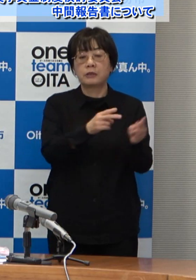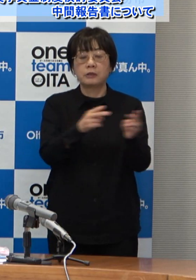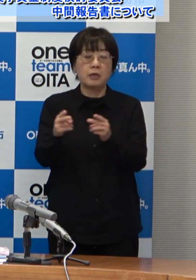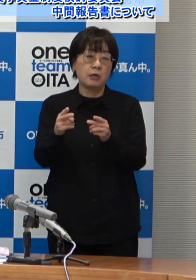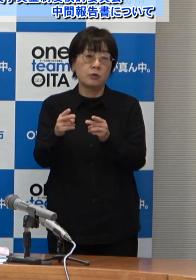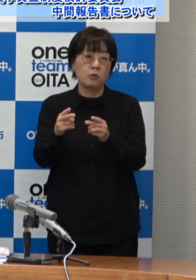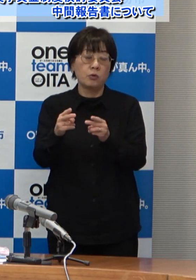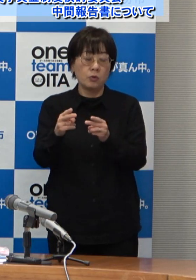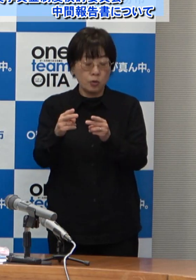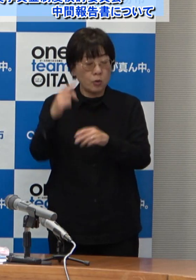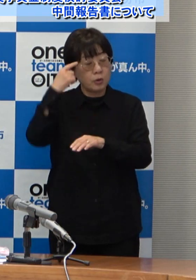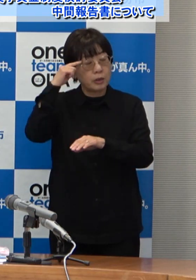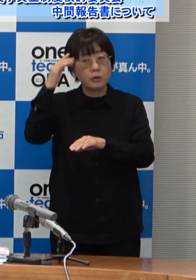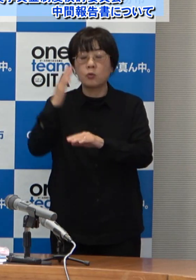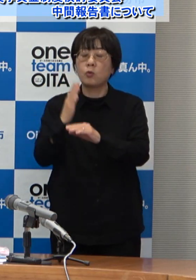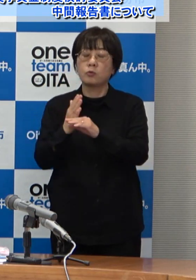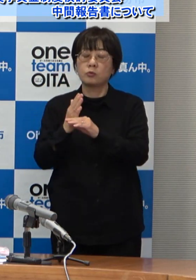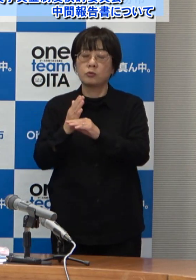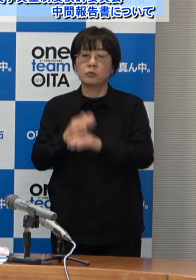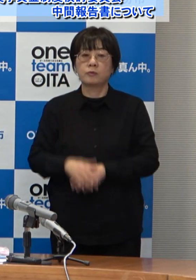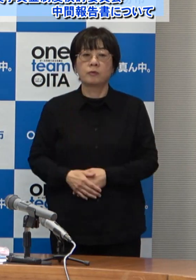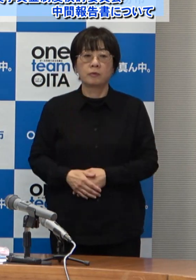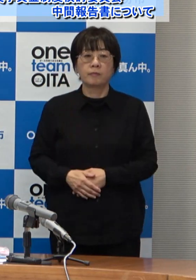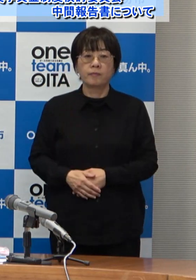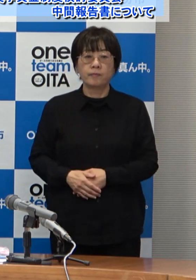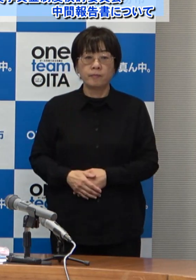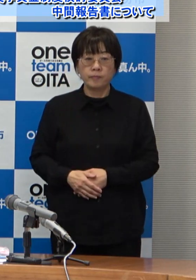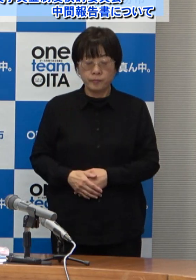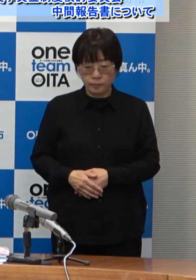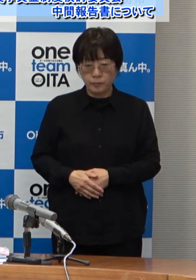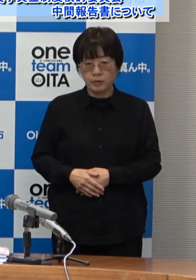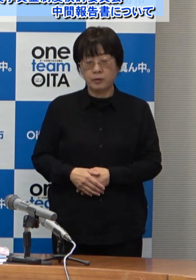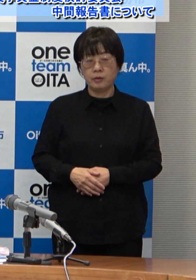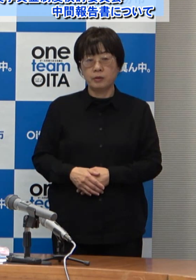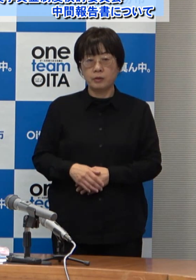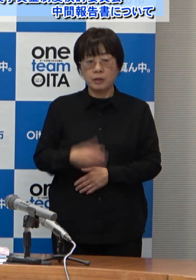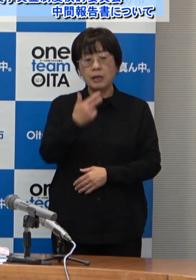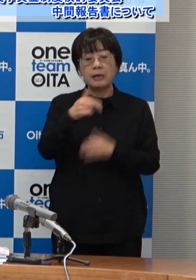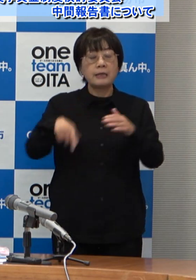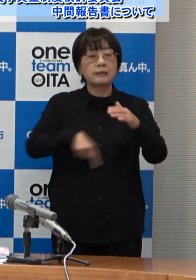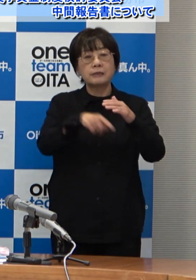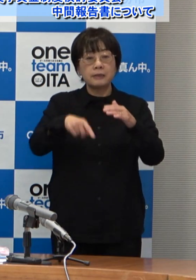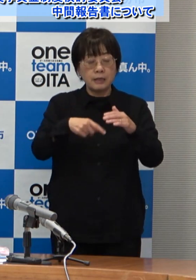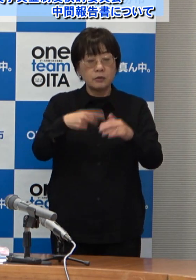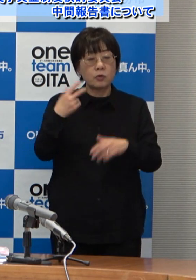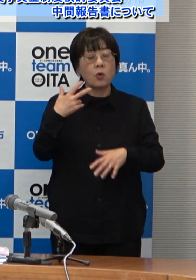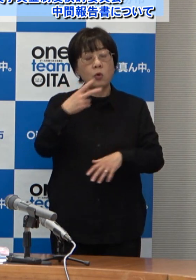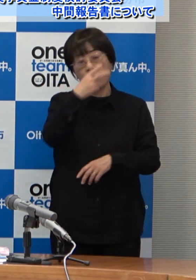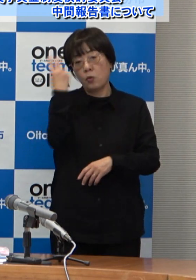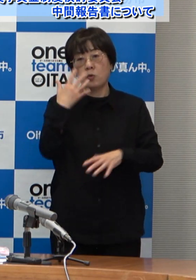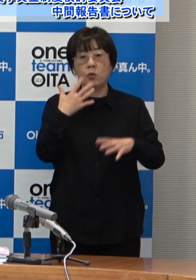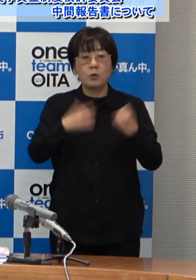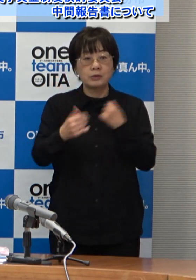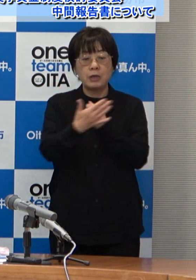ですえこの開催にあたって市内の高等学校に通う学生やその保護者を対象とした